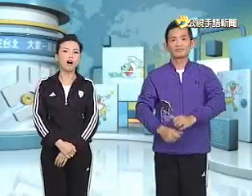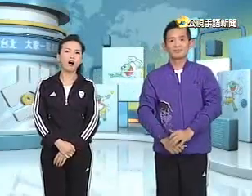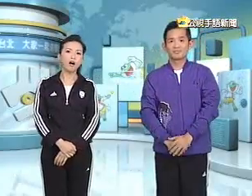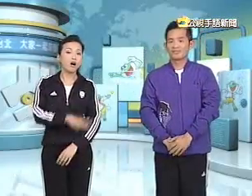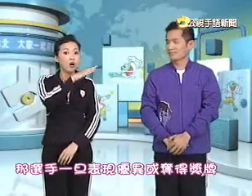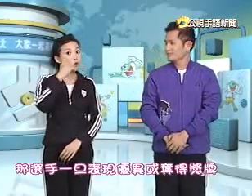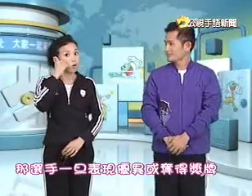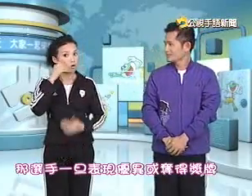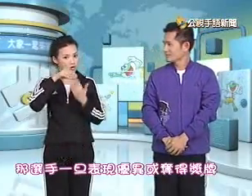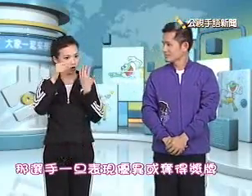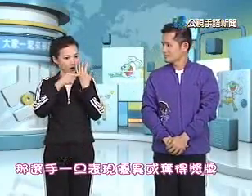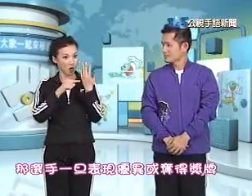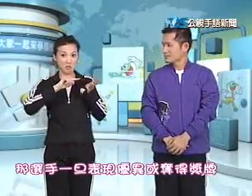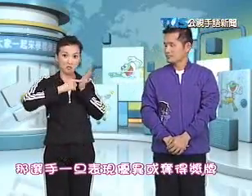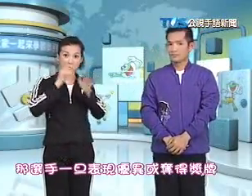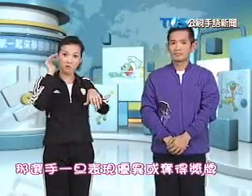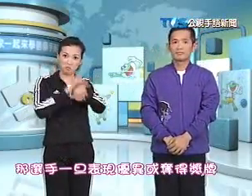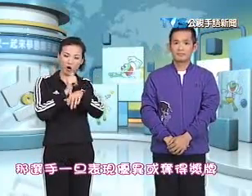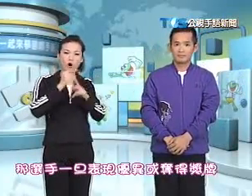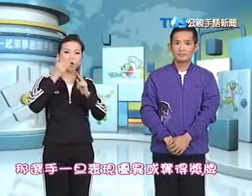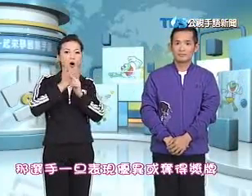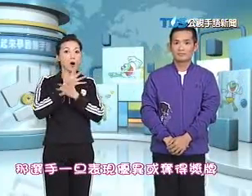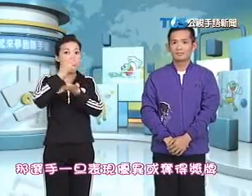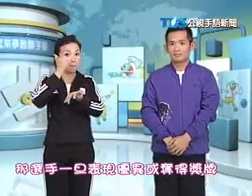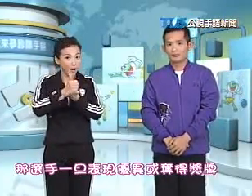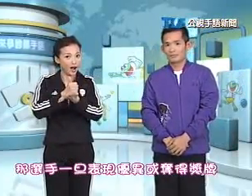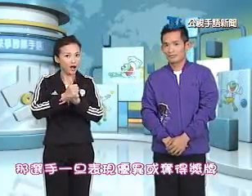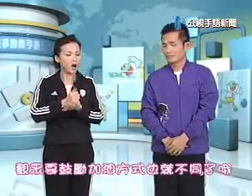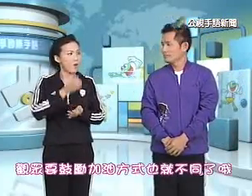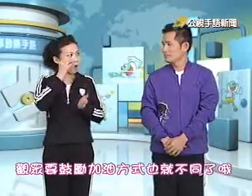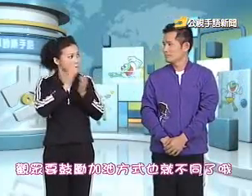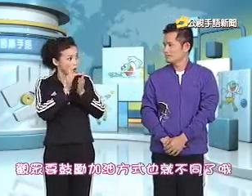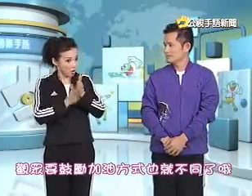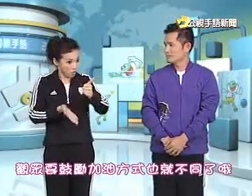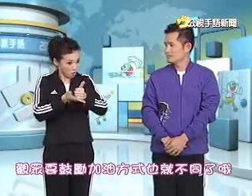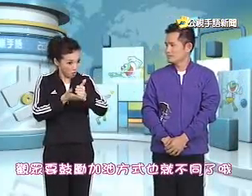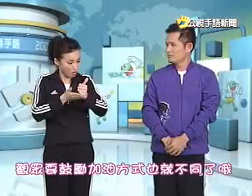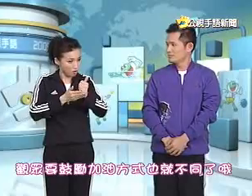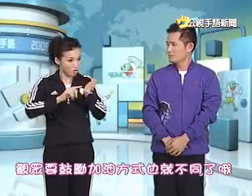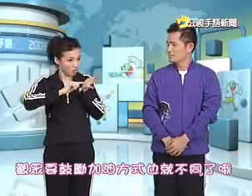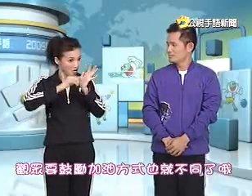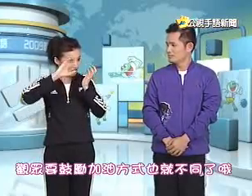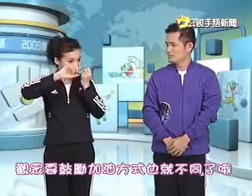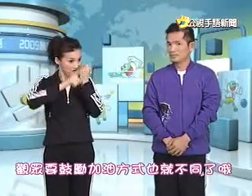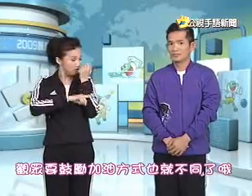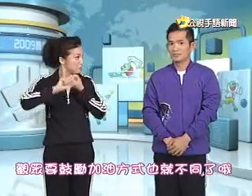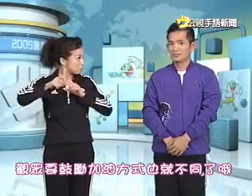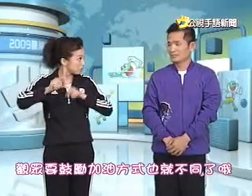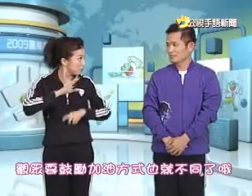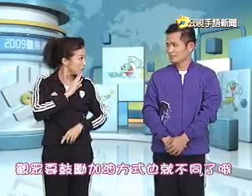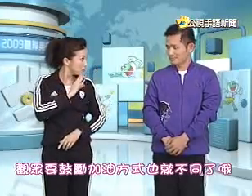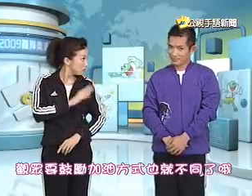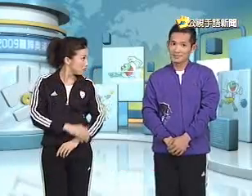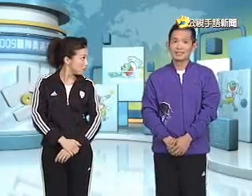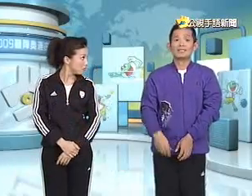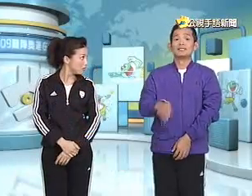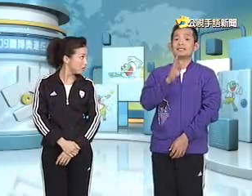哦，那选手一旦表现优异或夺得奖牌，观众要鼓励加油的方式也就不同喽。 是